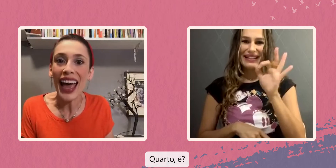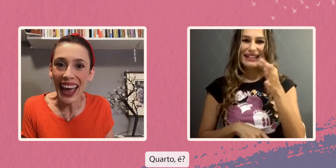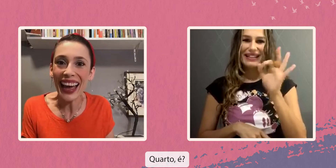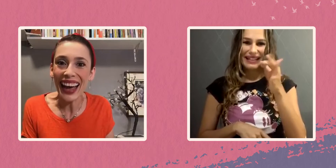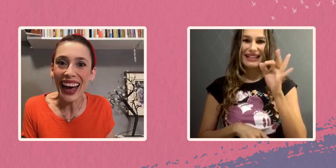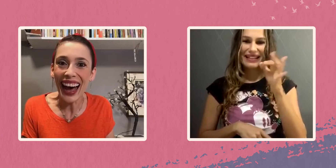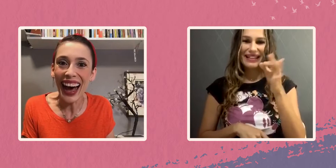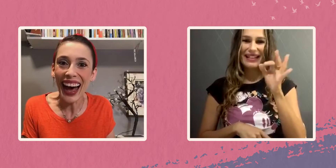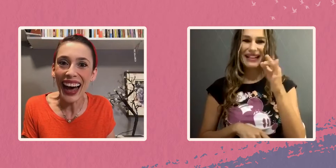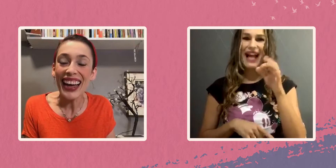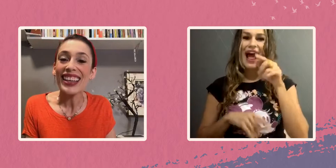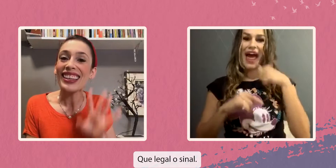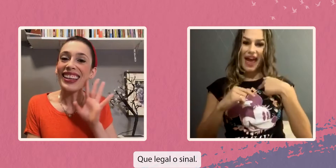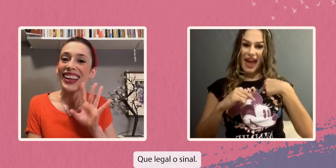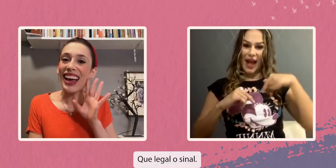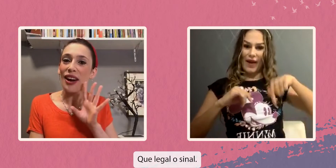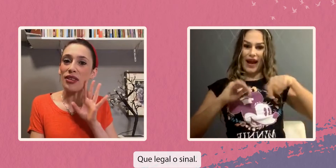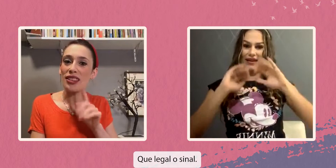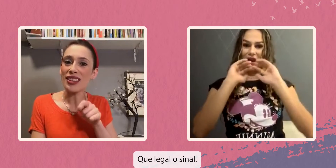Quarto.